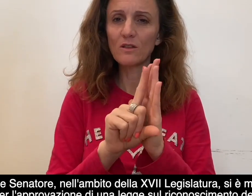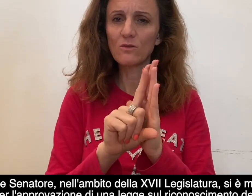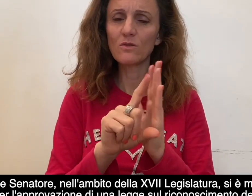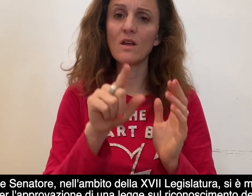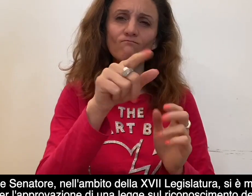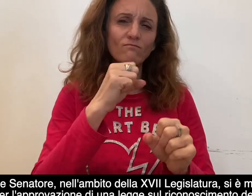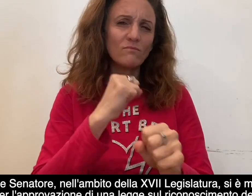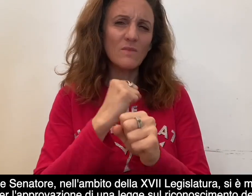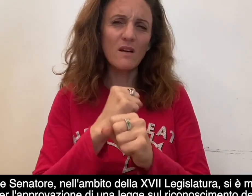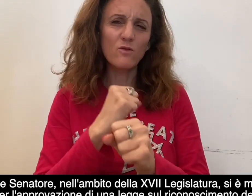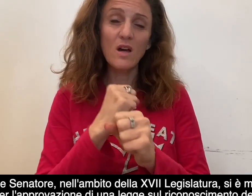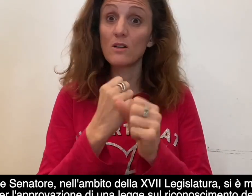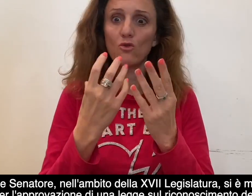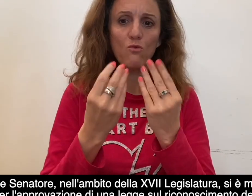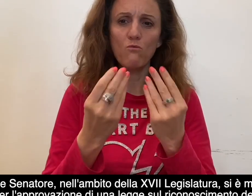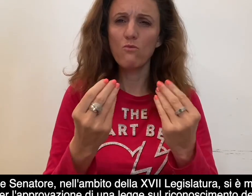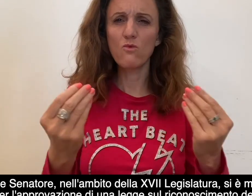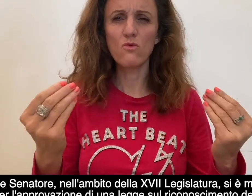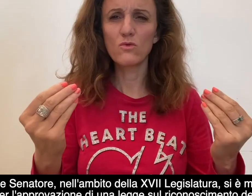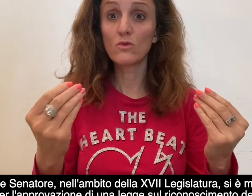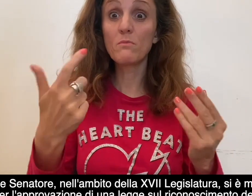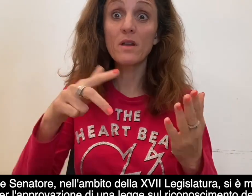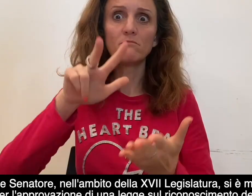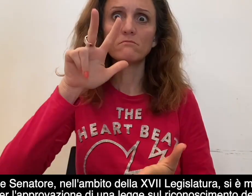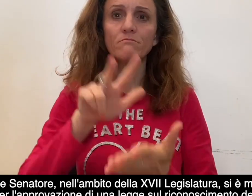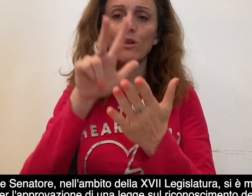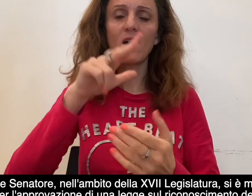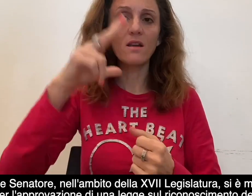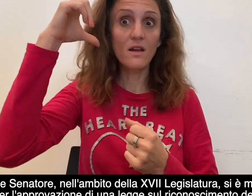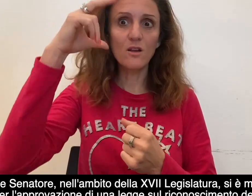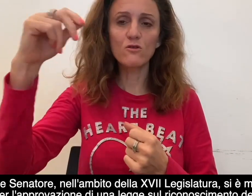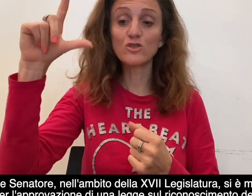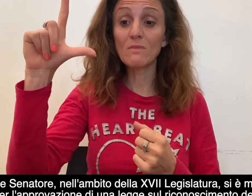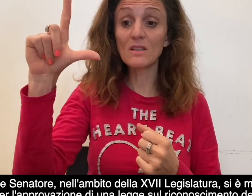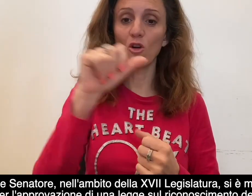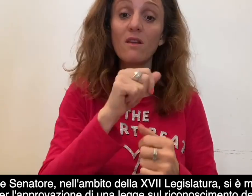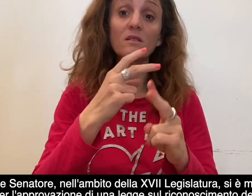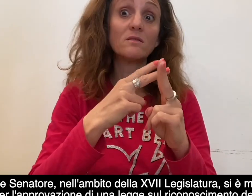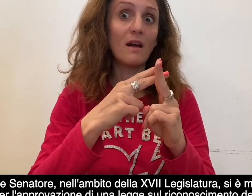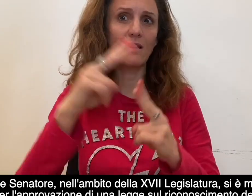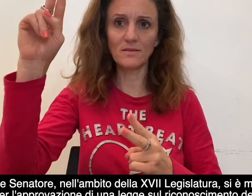per l'approvazione di una legge che riconoscesse la lingua dei segni italiana